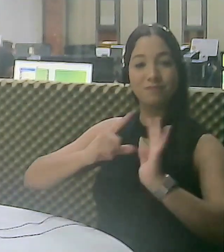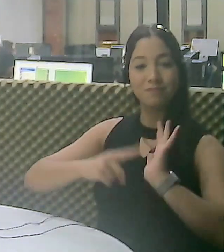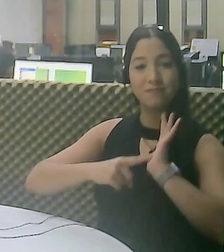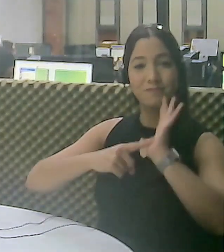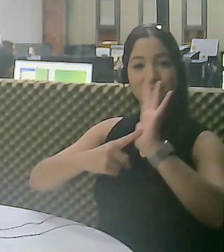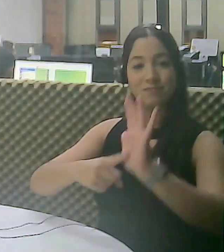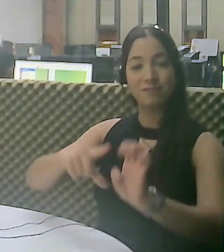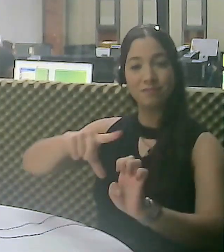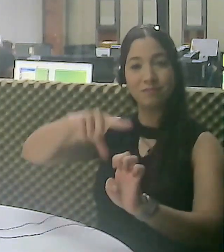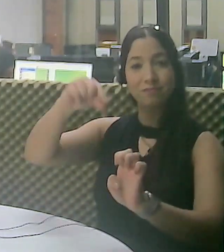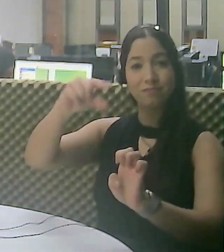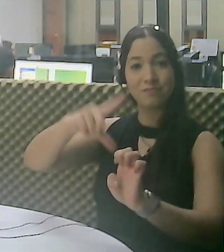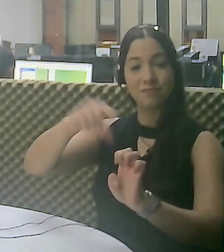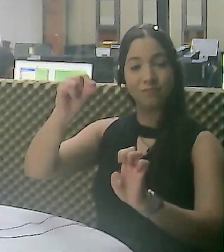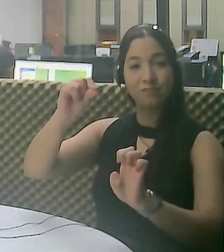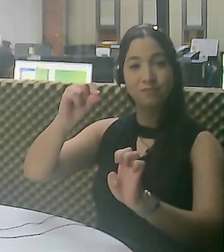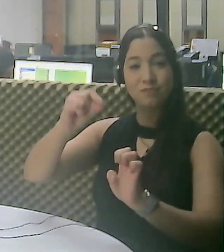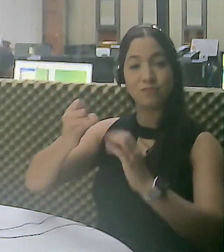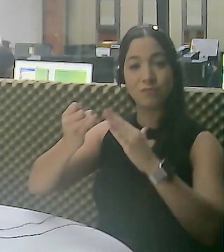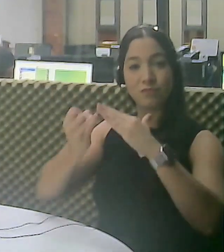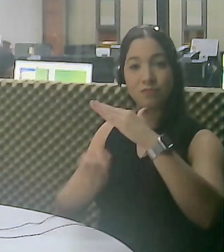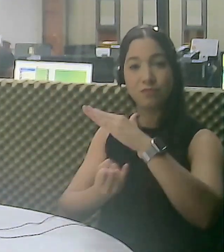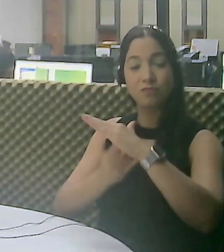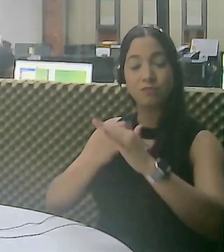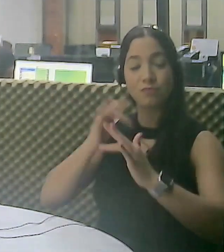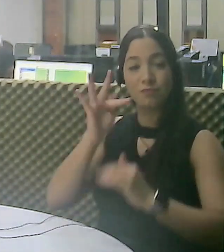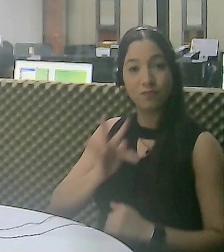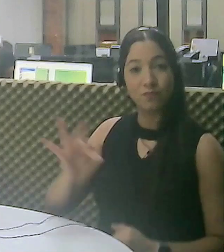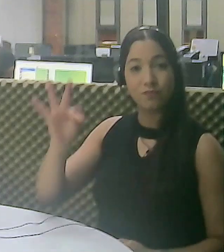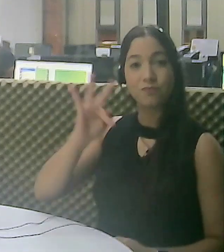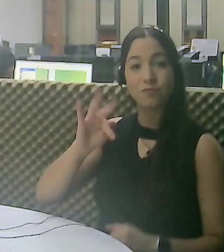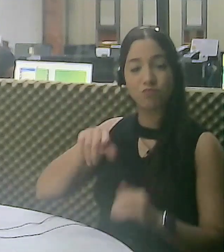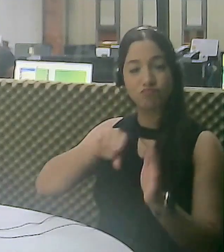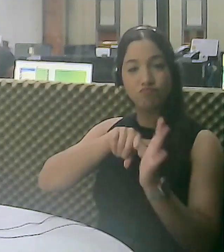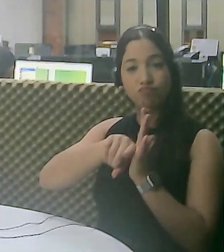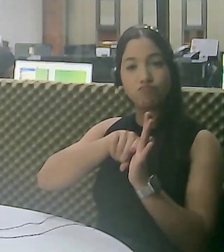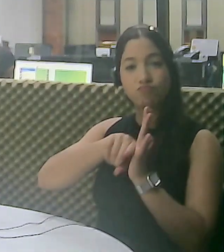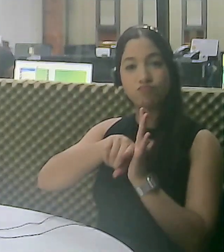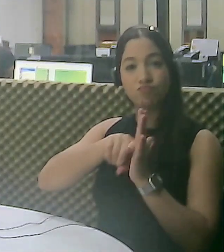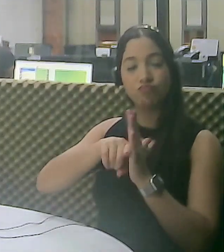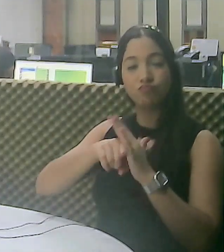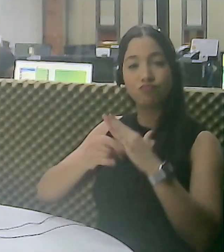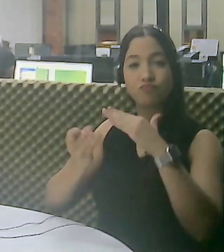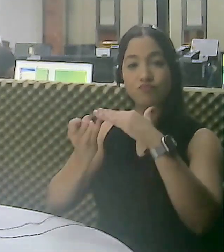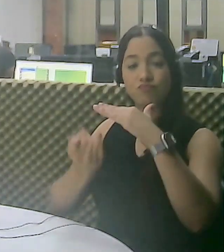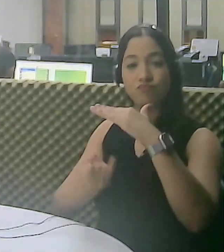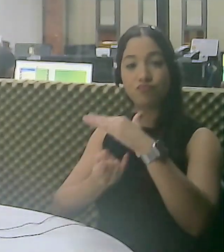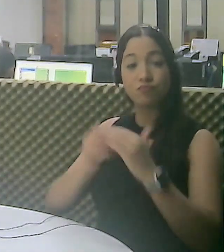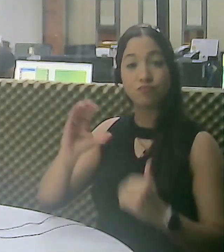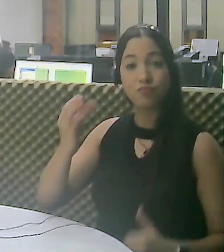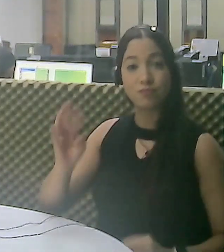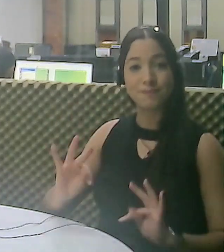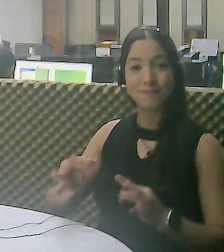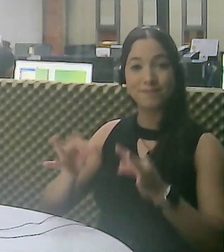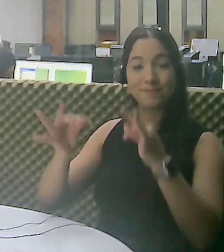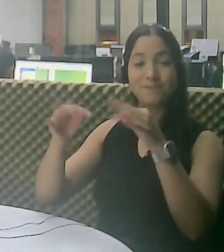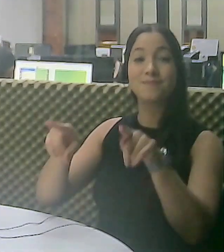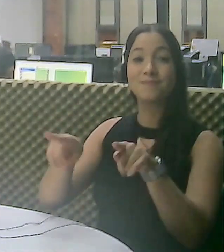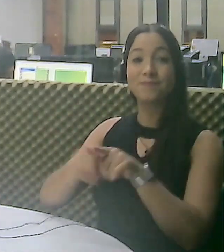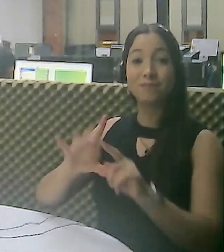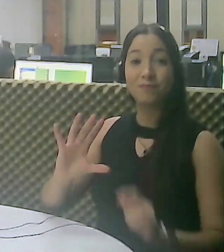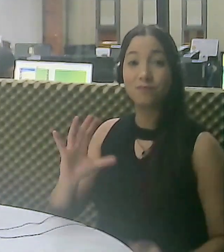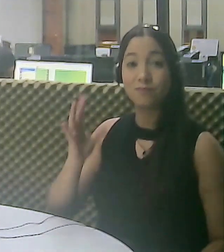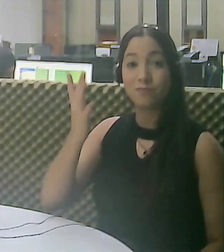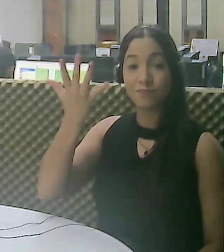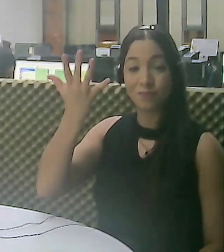de empresas, instituições de ensino superior, centros de pesquisa e institutos de ciência e tecnologia. Também acontecerão